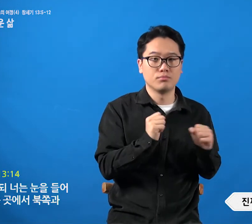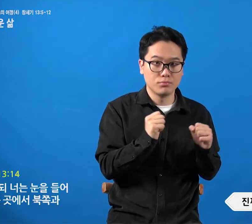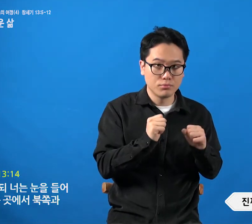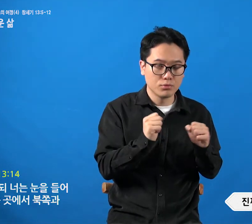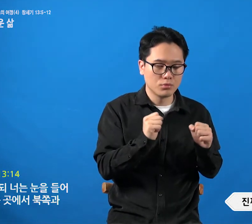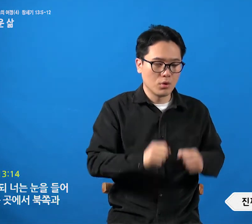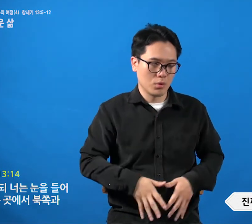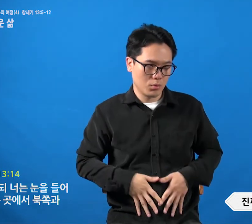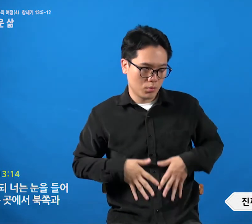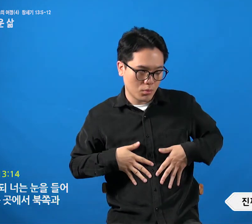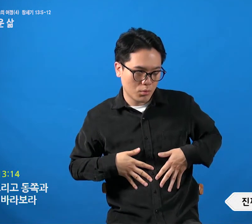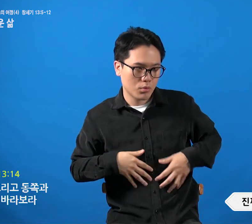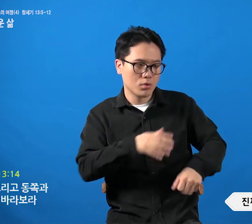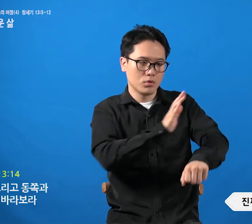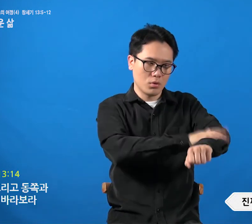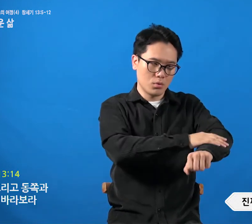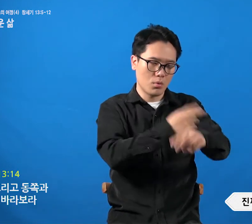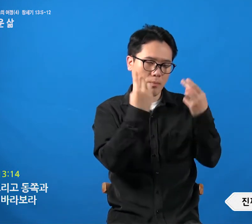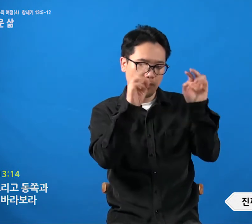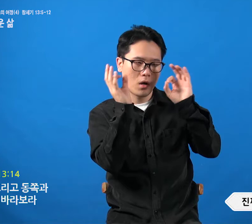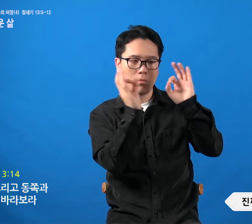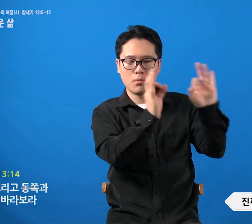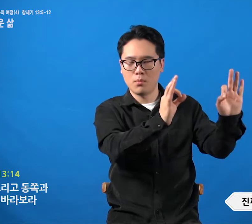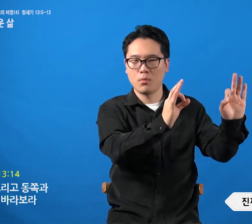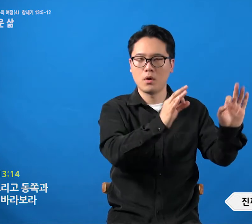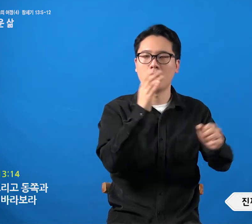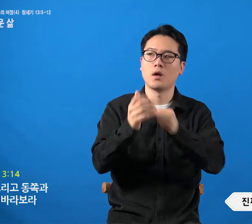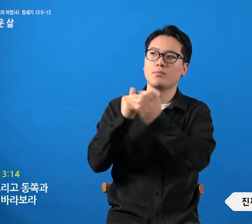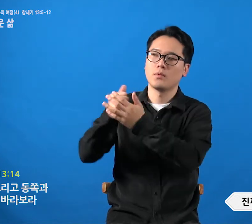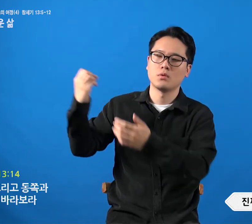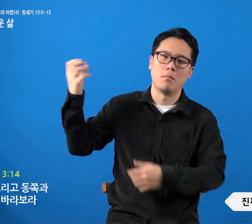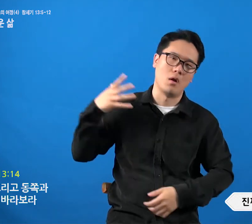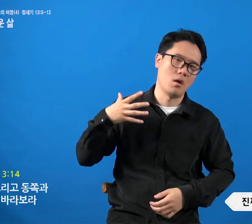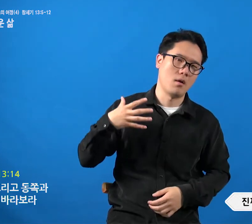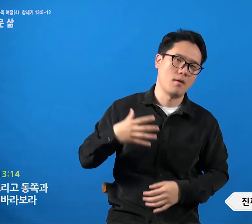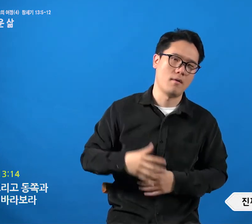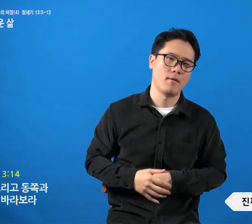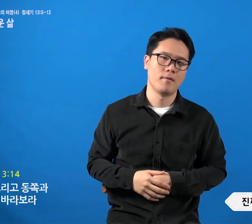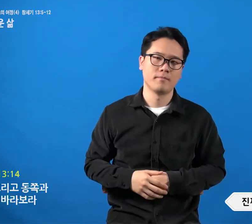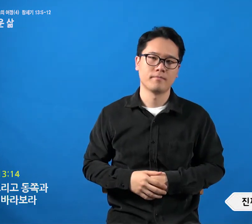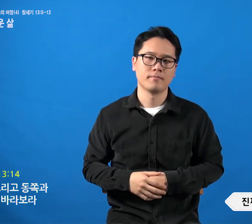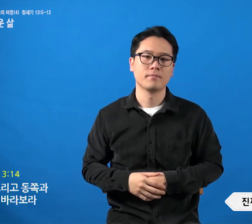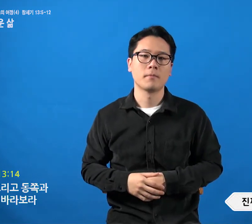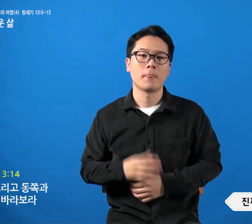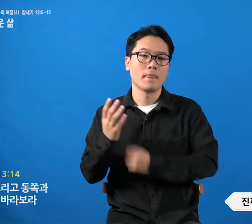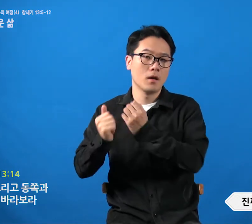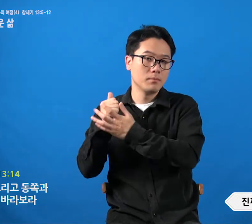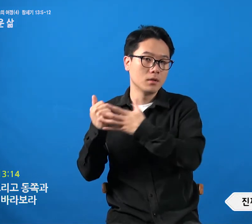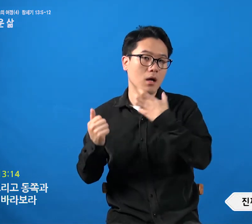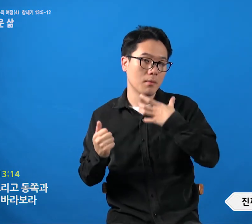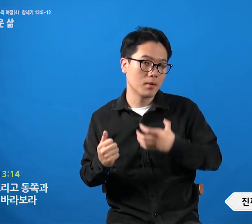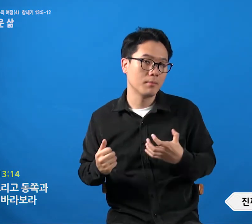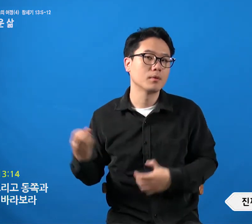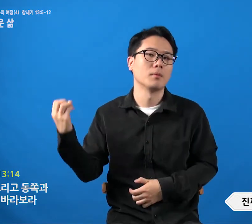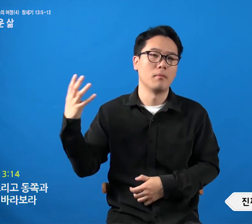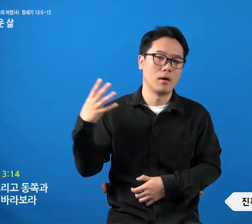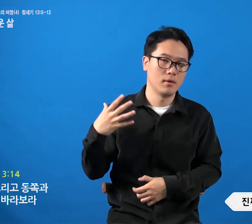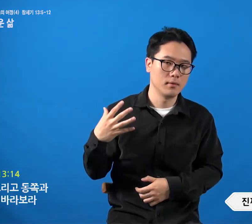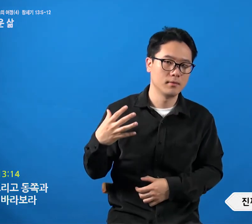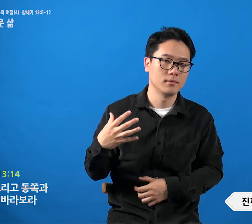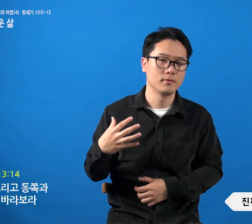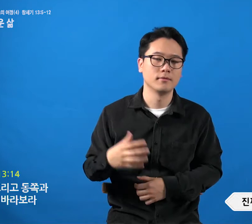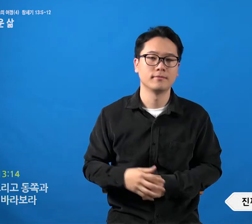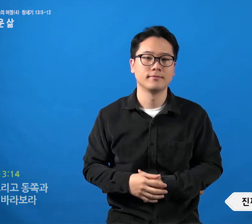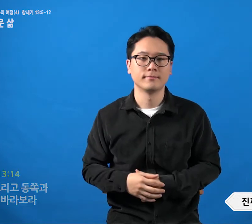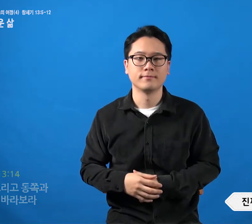바라보라. 성경은 롯이 아브람을 떠난 후에 하나님께서 아브람에게 말씀하셨다고 말씀합니다. 저는